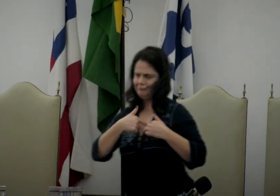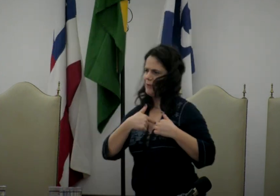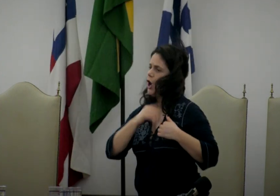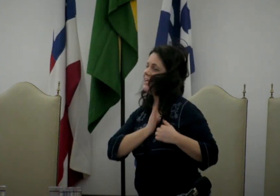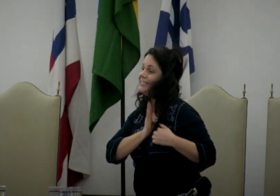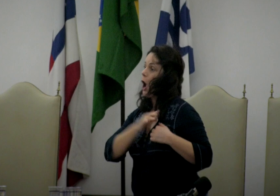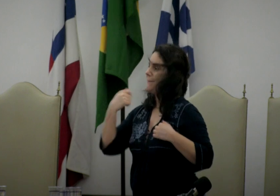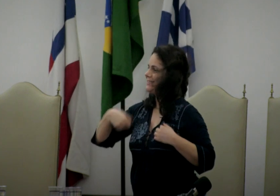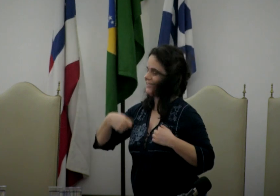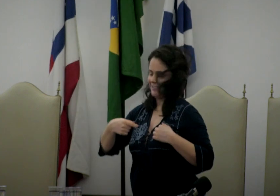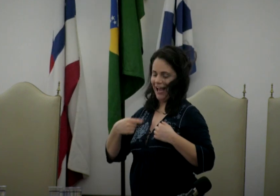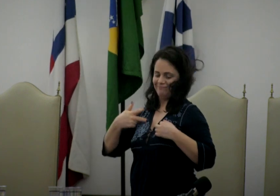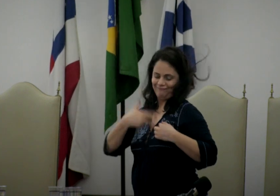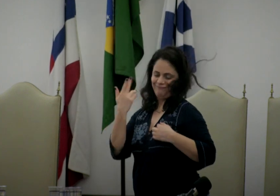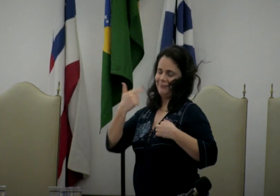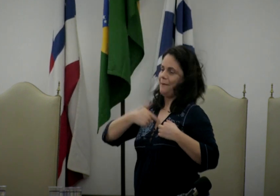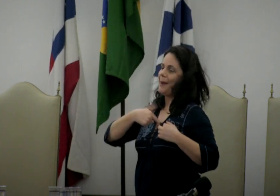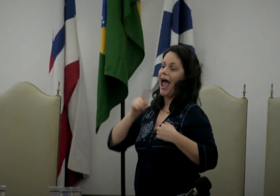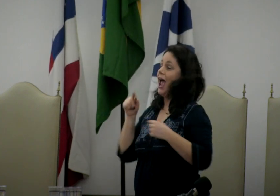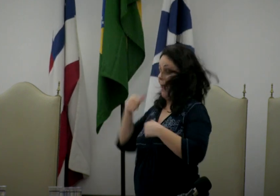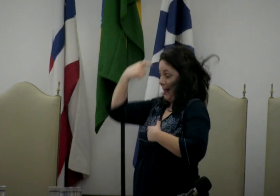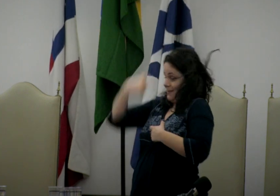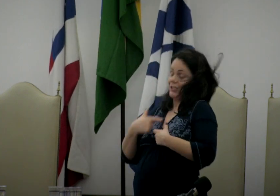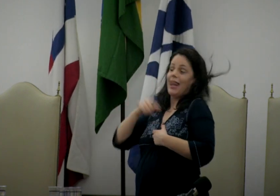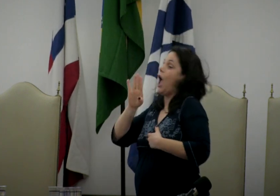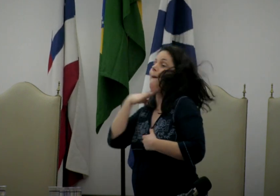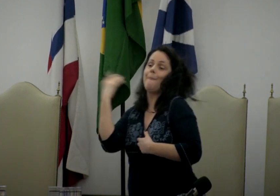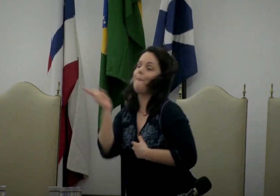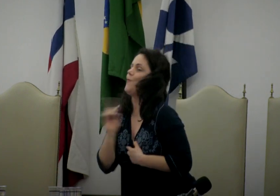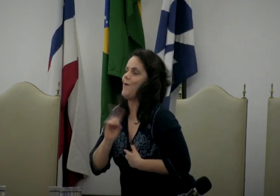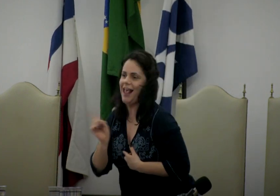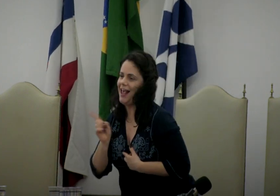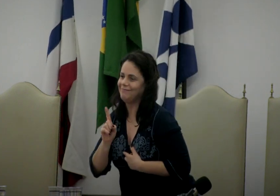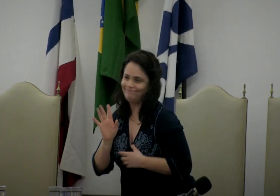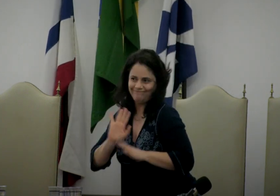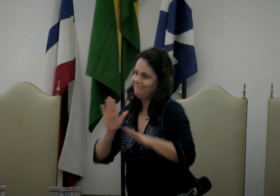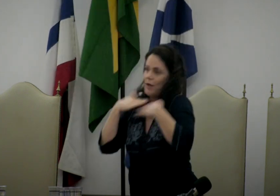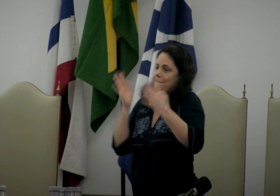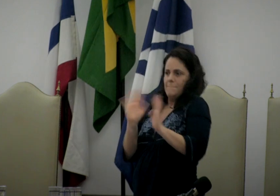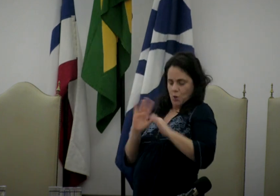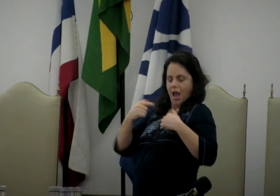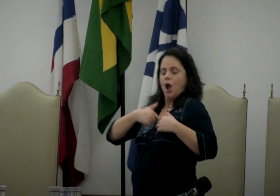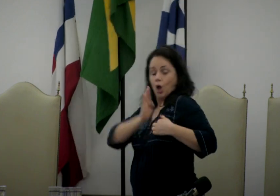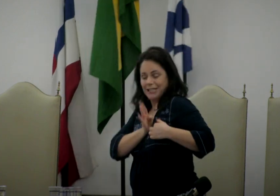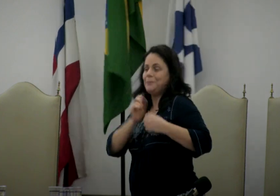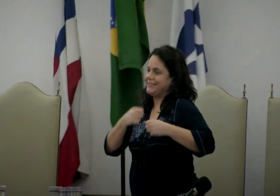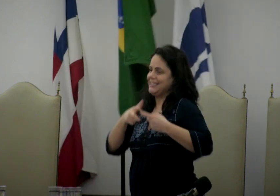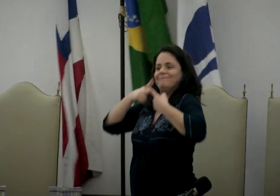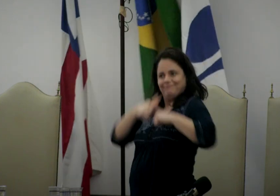Bom, doenças do coração, quando a gente precisa de uma cirurgia no coração para que a pessoa não